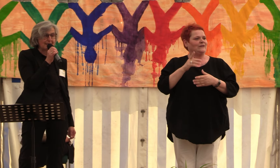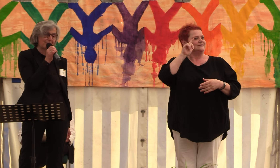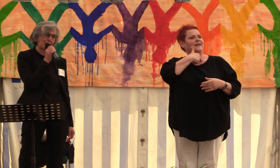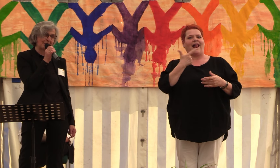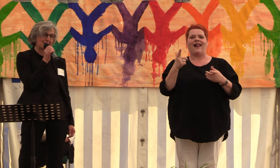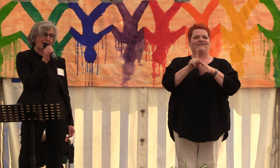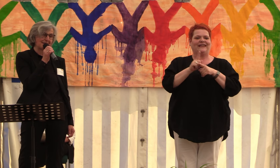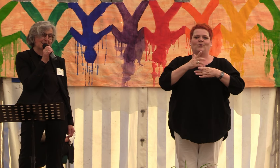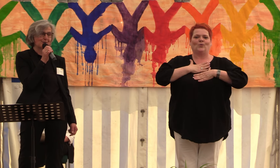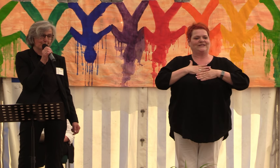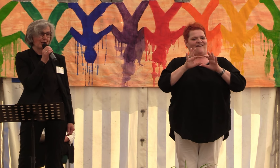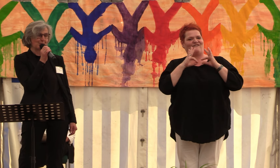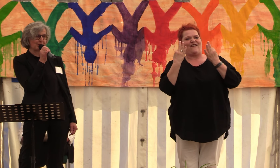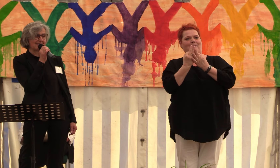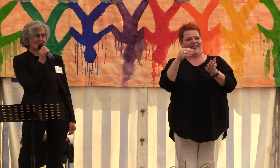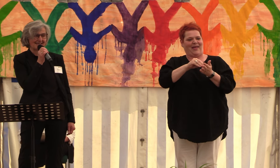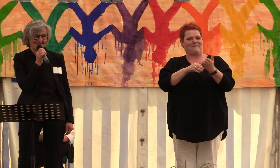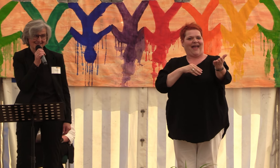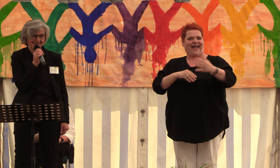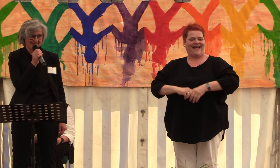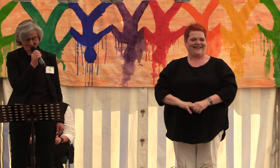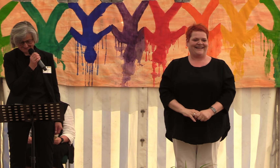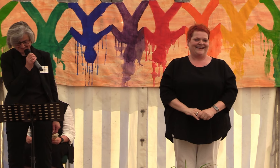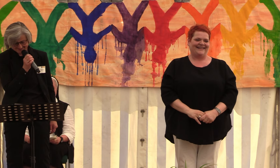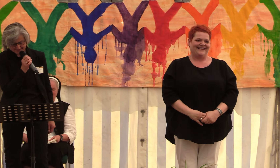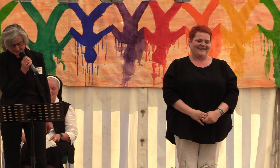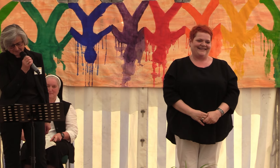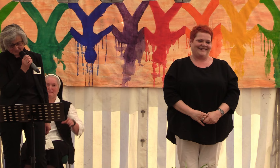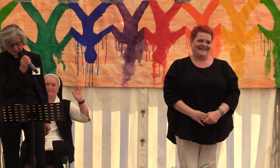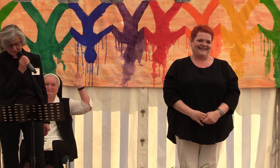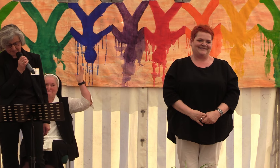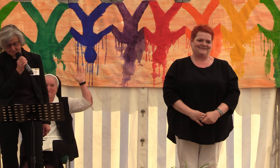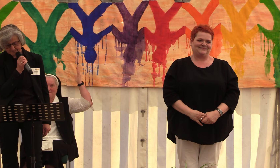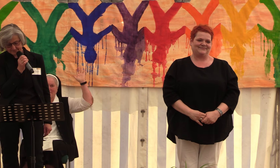zur Familie von Regenswagner dazu. Schön, dass Sie da sind.